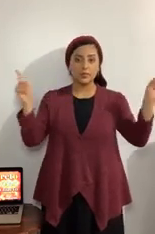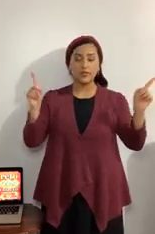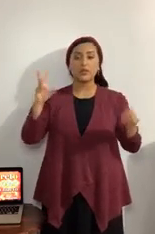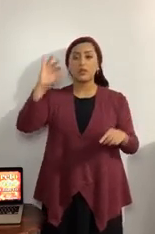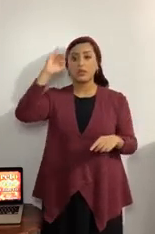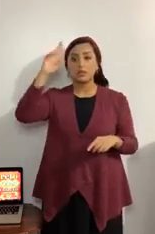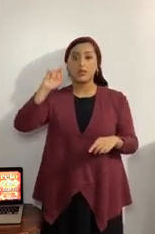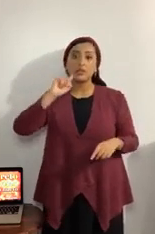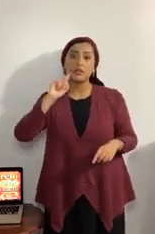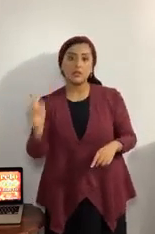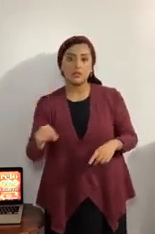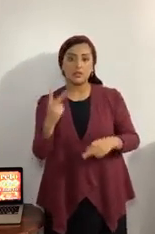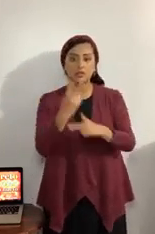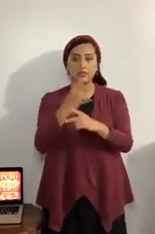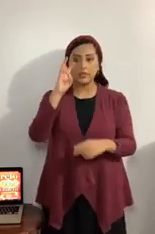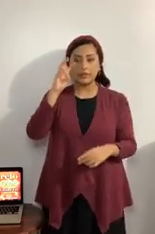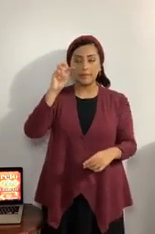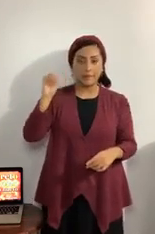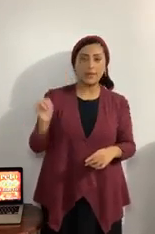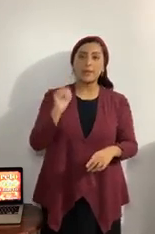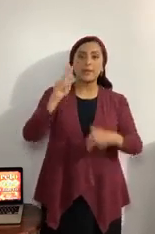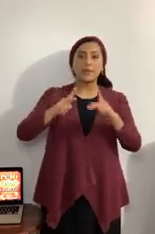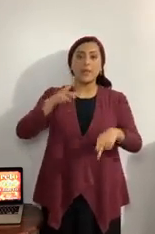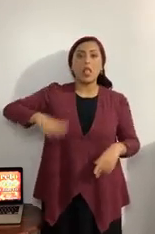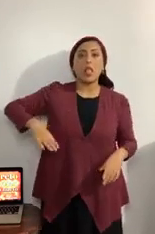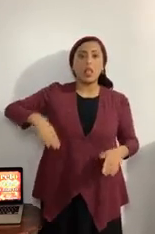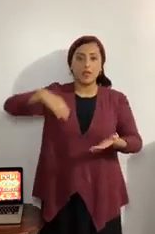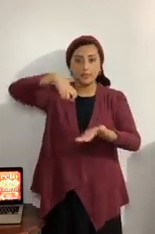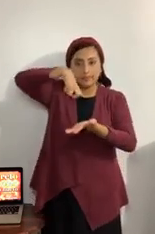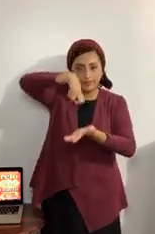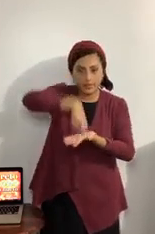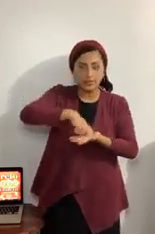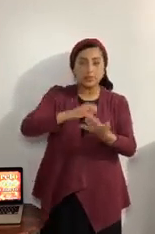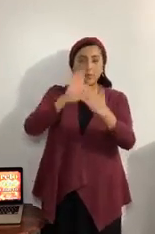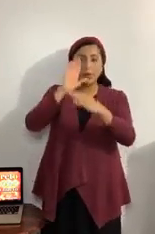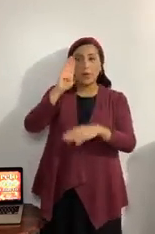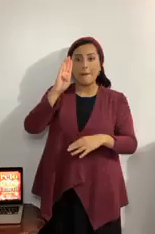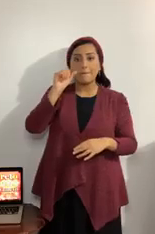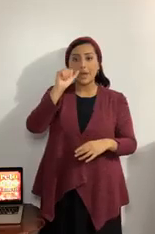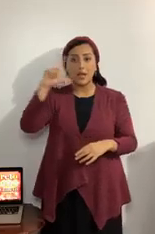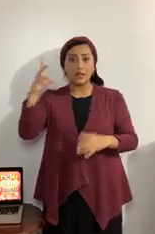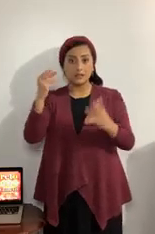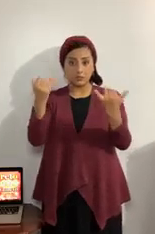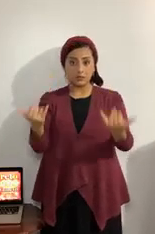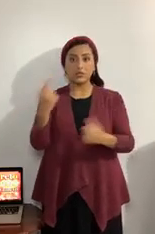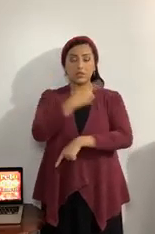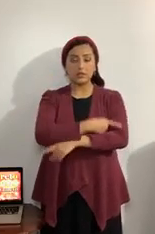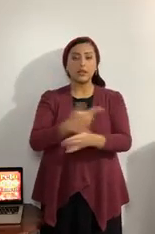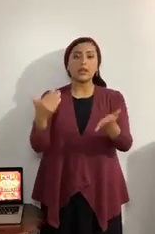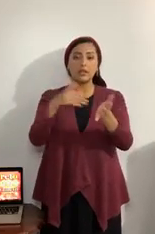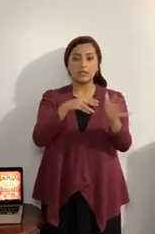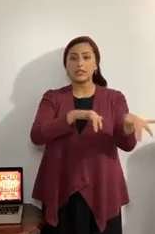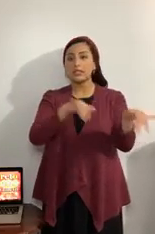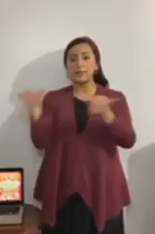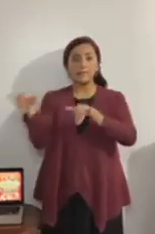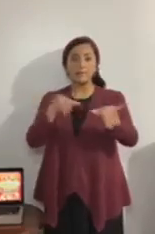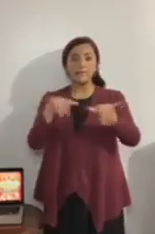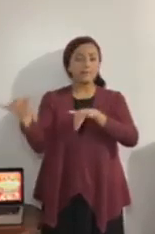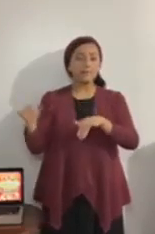que se ha reservado 7,000 hombres que no han doblado rodilla delante de Baal. Y hoy se vuelve a repetir la historia. Entonces